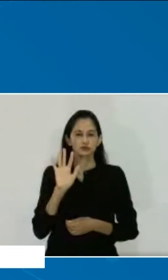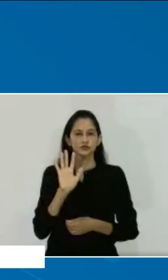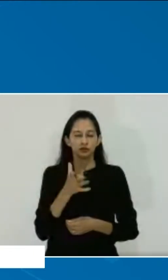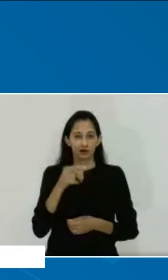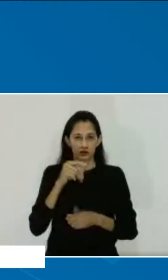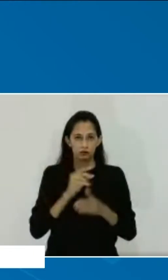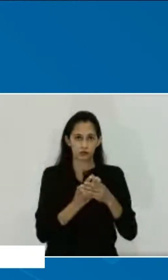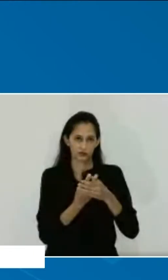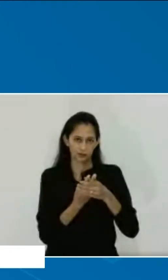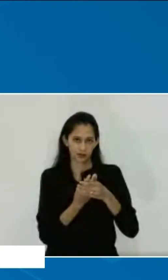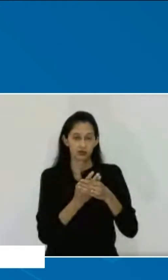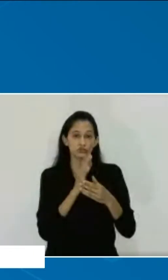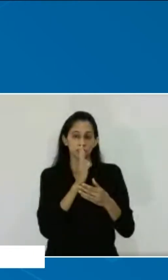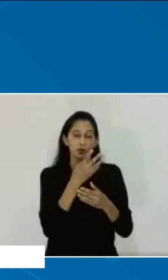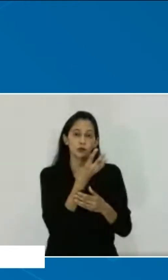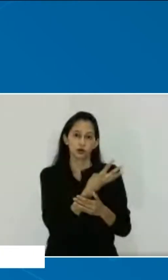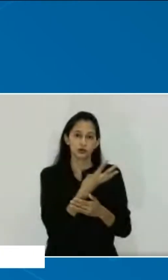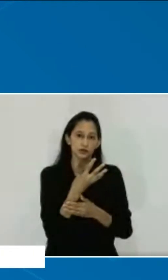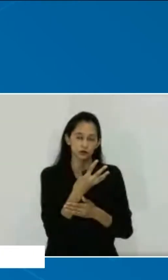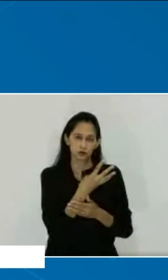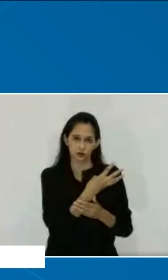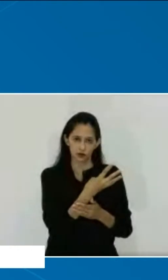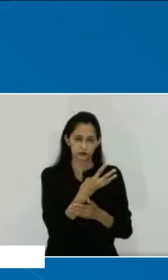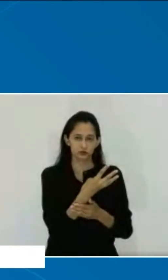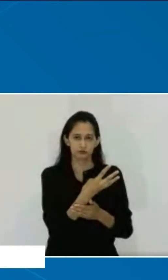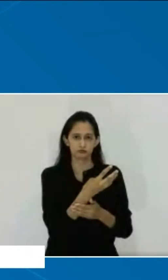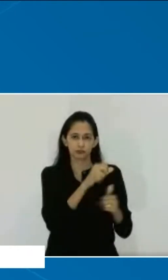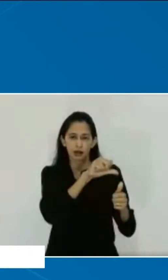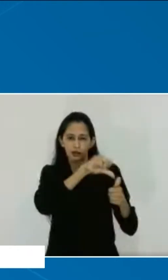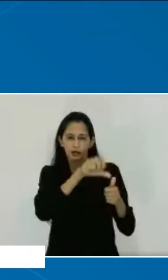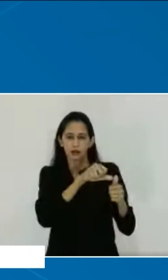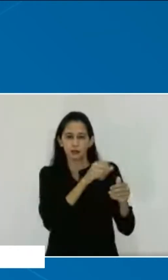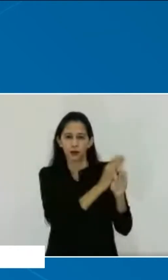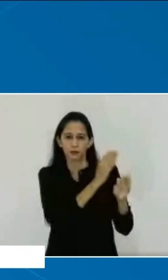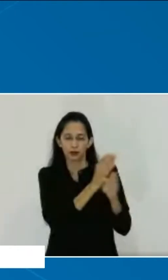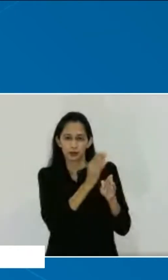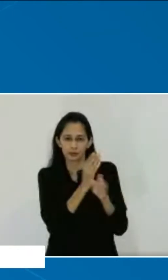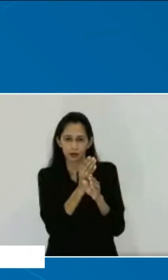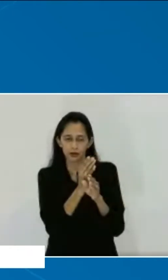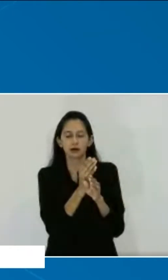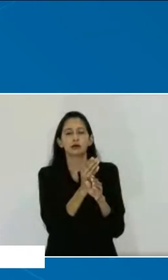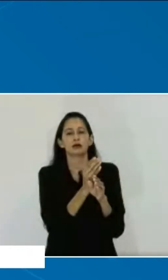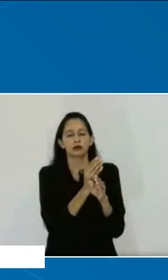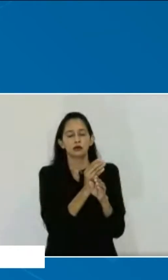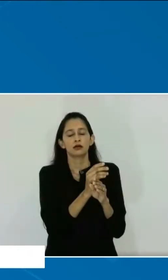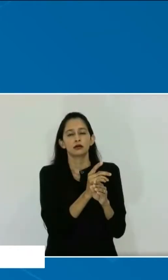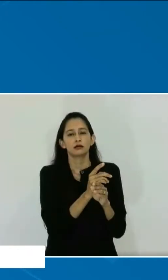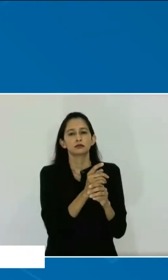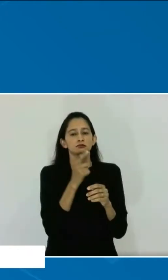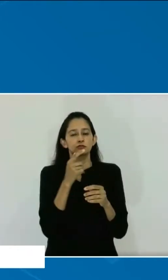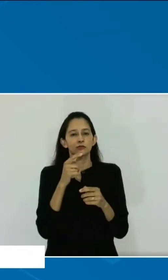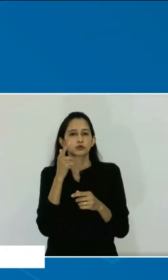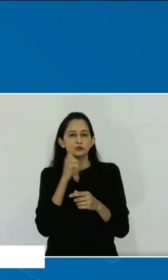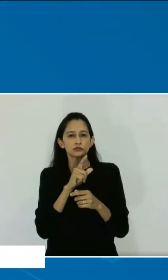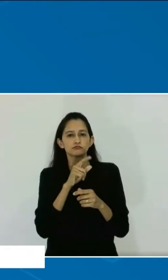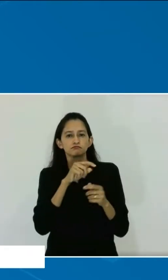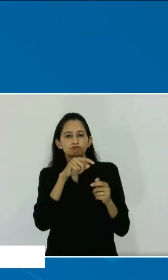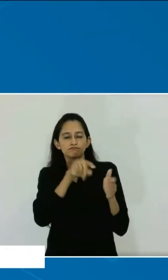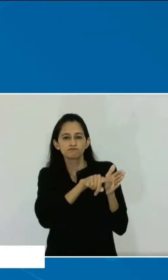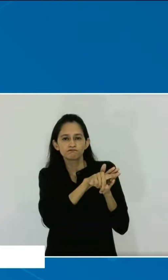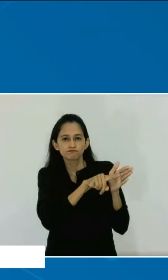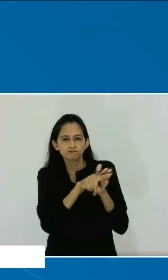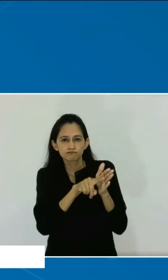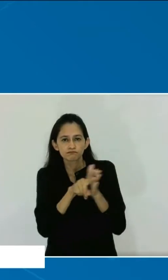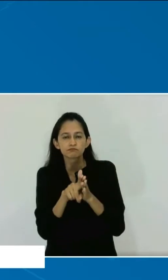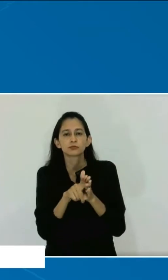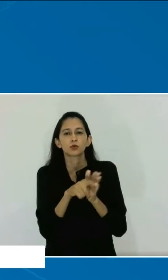44 mil testes RT-PCRs. Isso foi possível através de uma parceria ampla com o Ministério Público Federal,